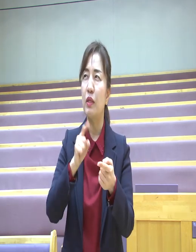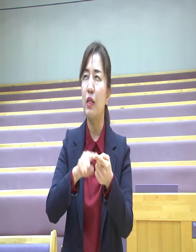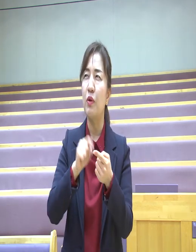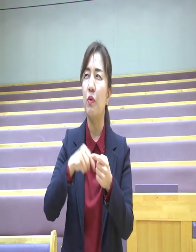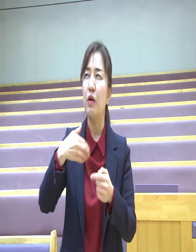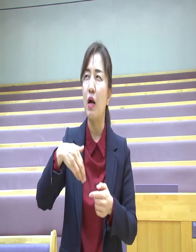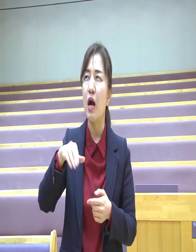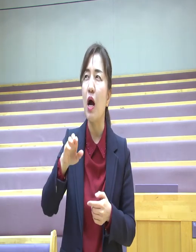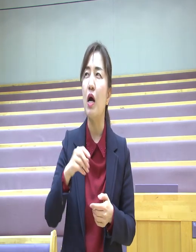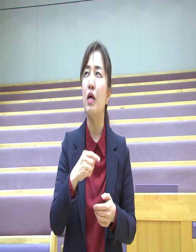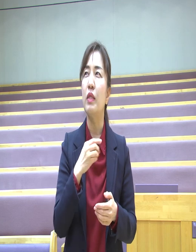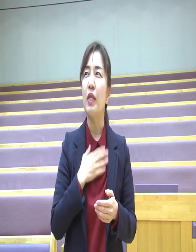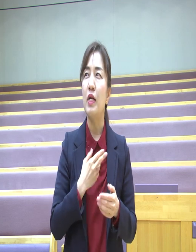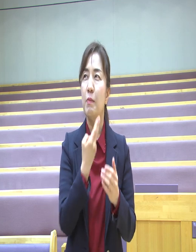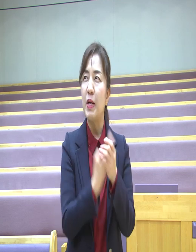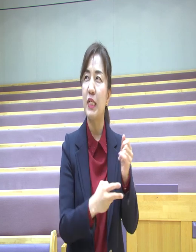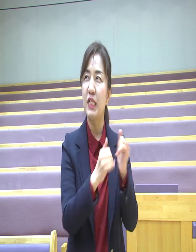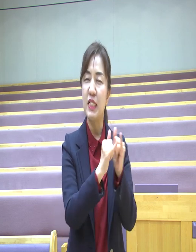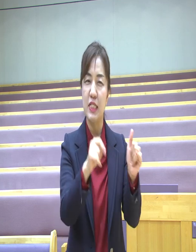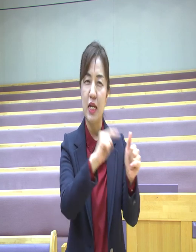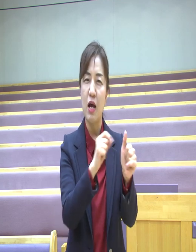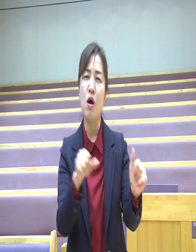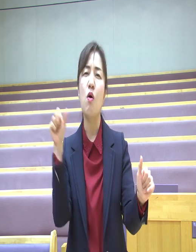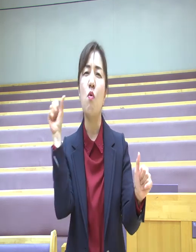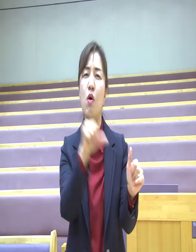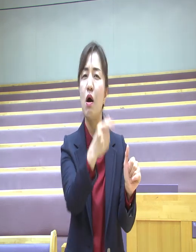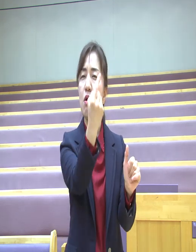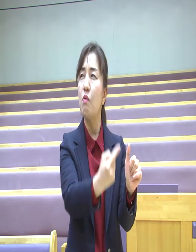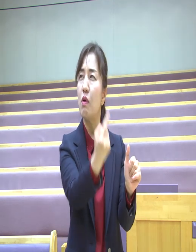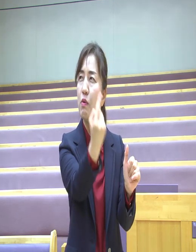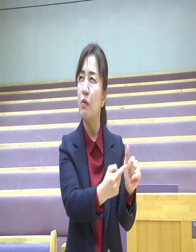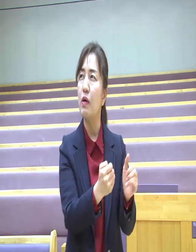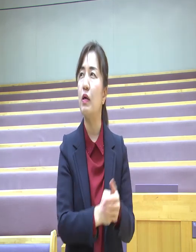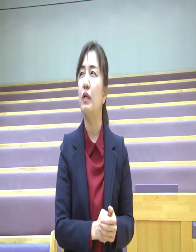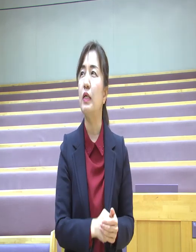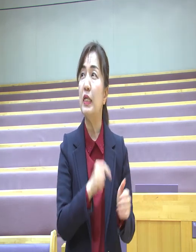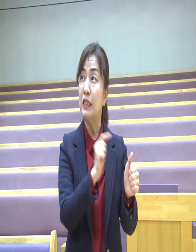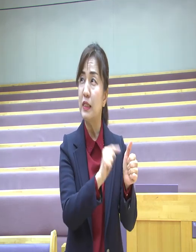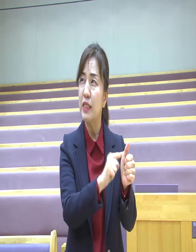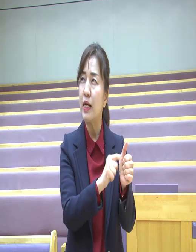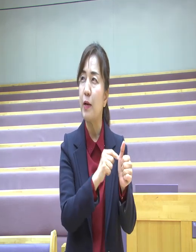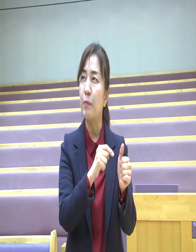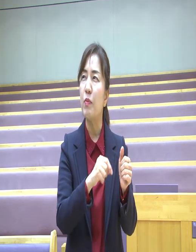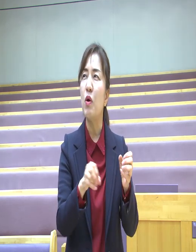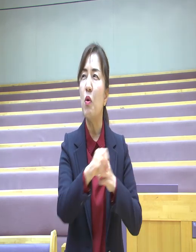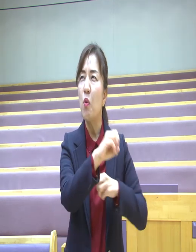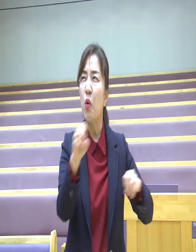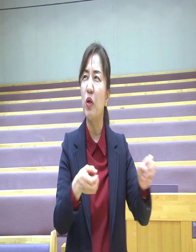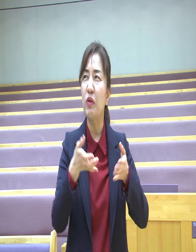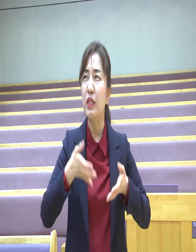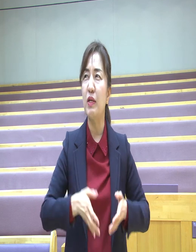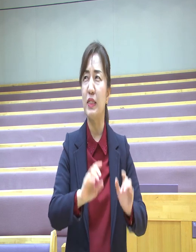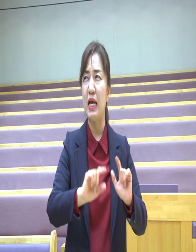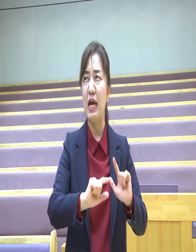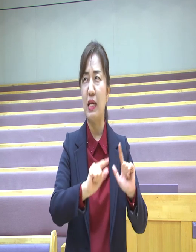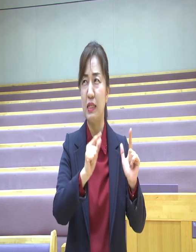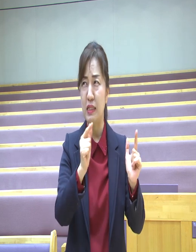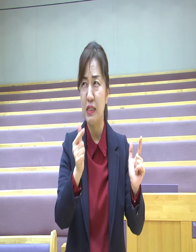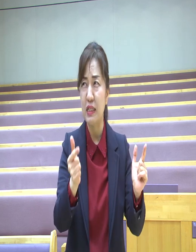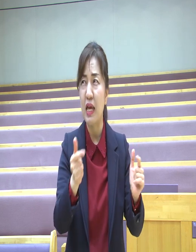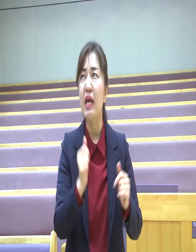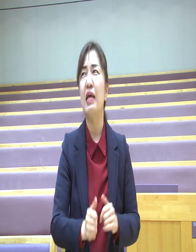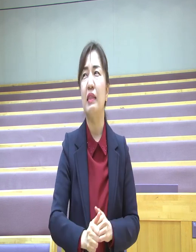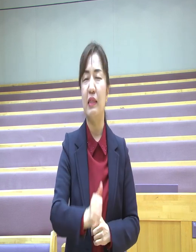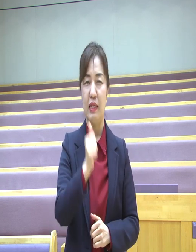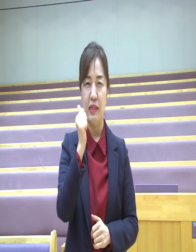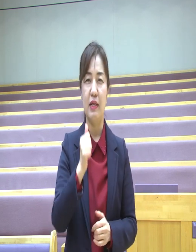대하여 기록된 대로 가거니와 인자를 파는 그 사람에게는 화가 있으리로다. 그 사람은 차라리 태어나지